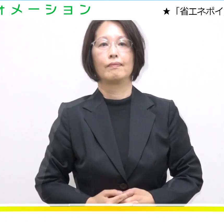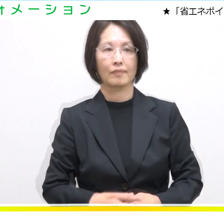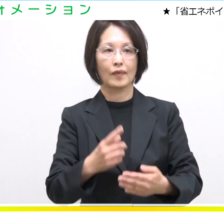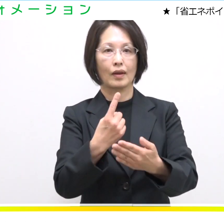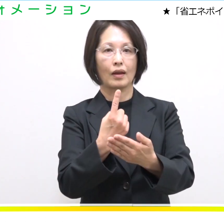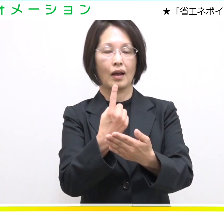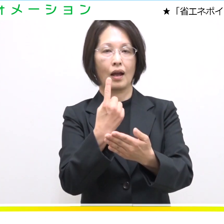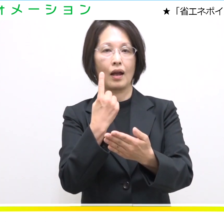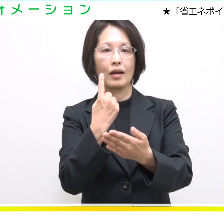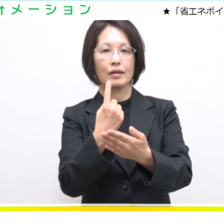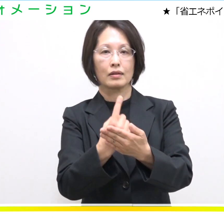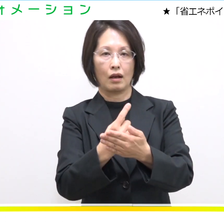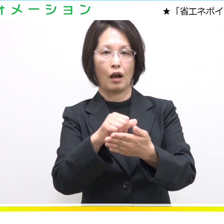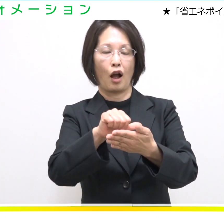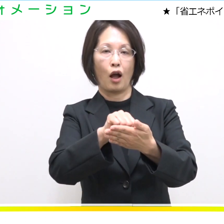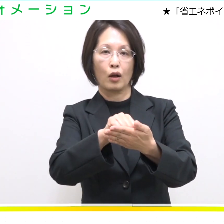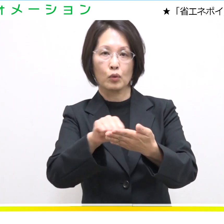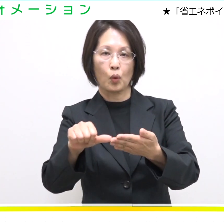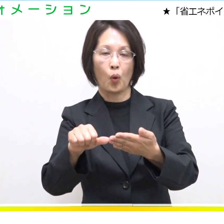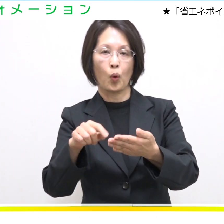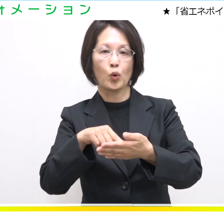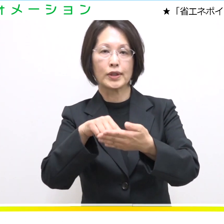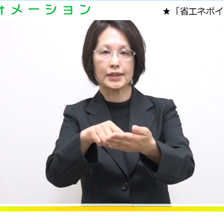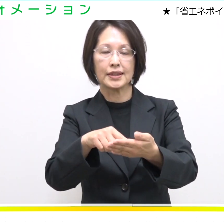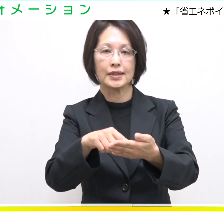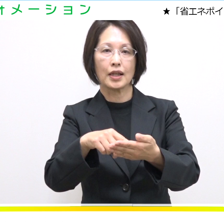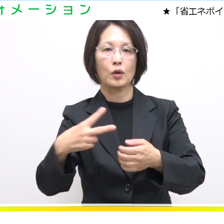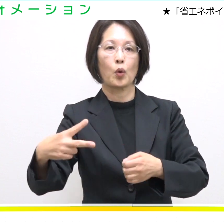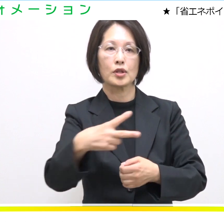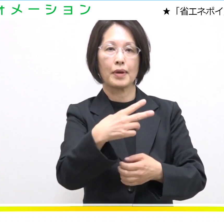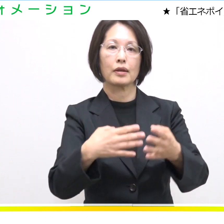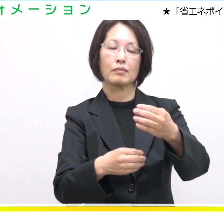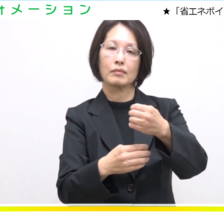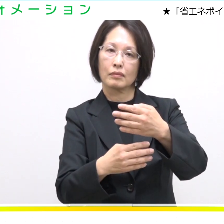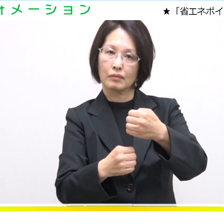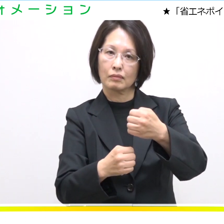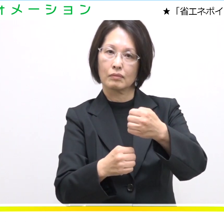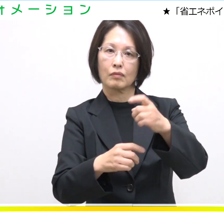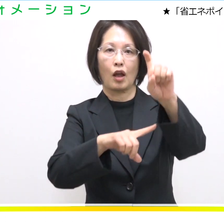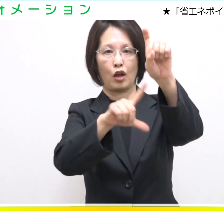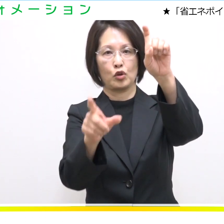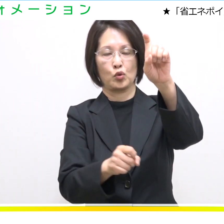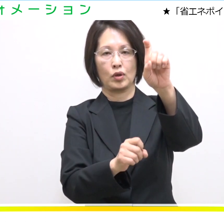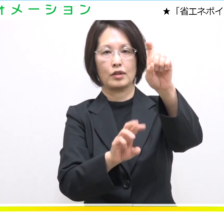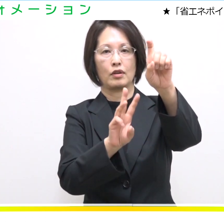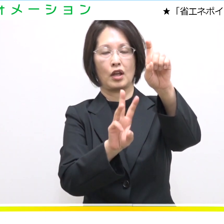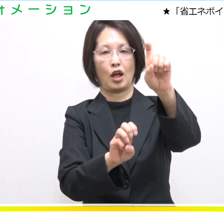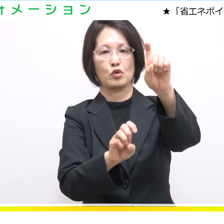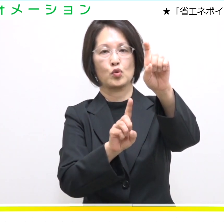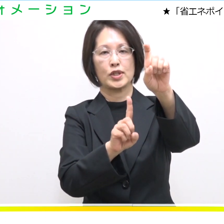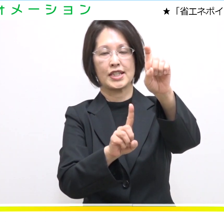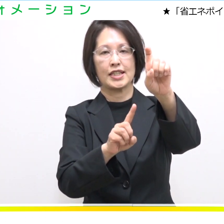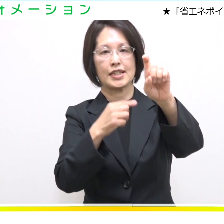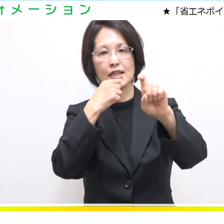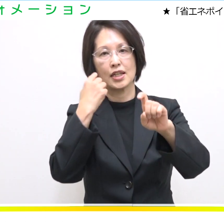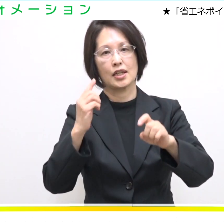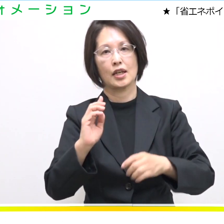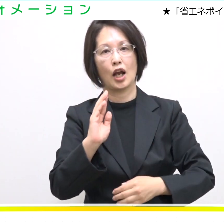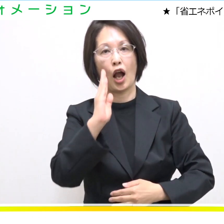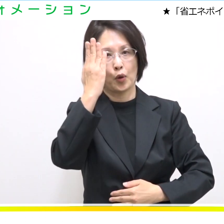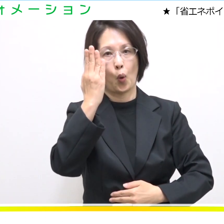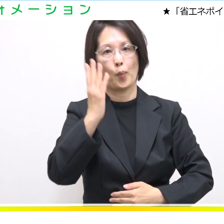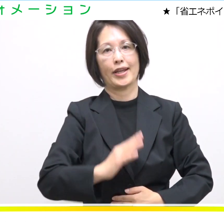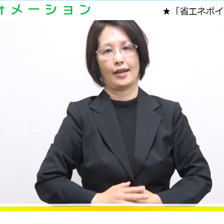ます参加登録申請の締め切り日は10月31日